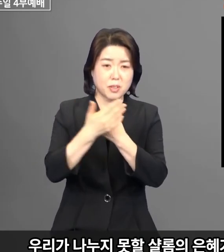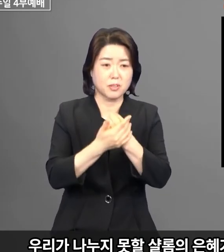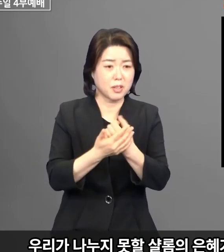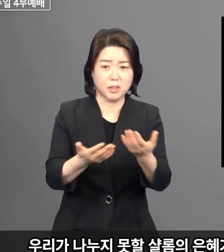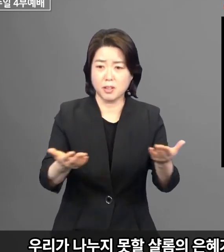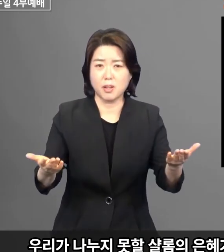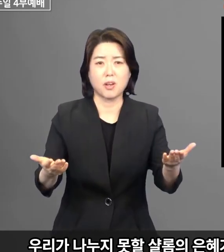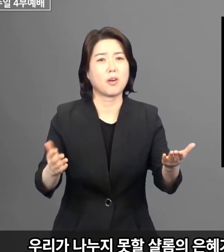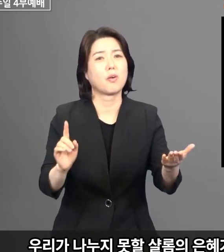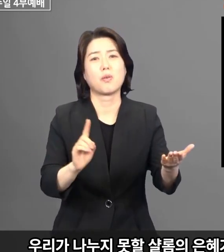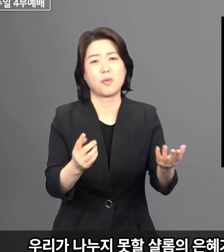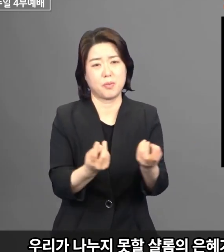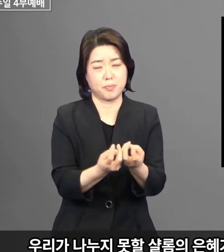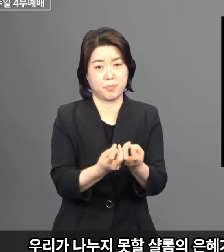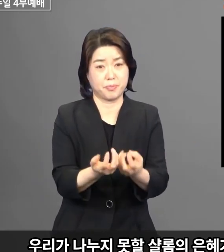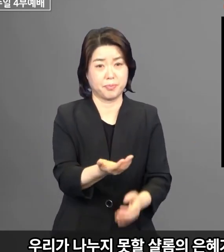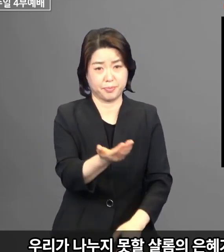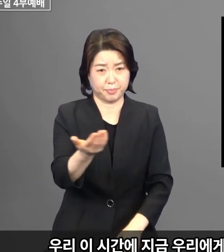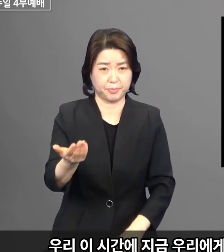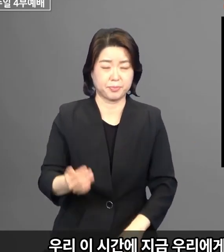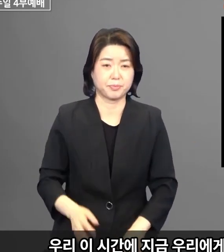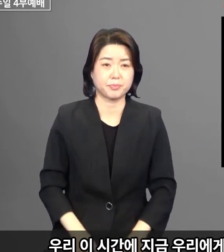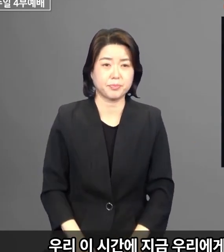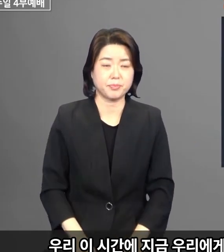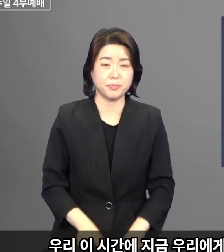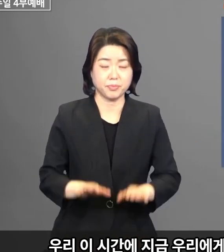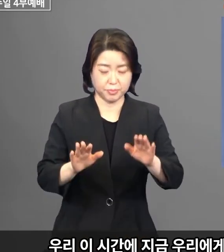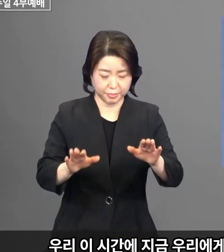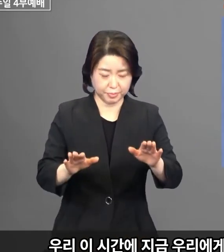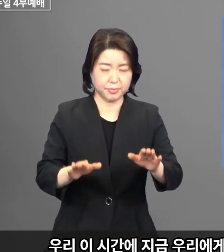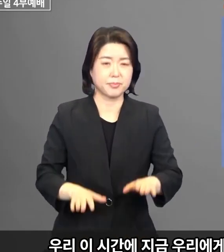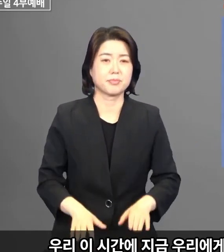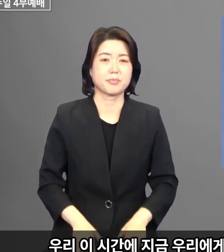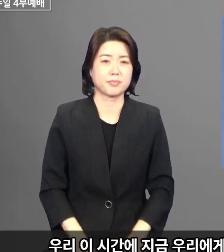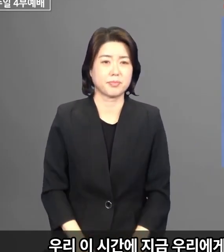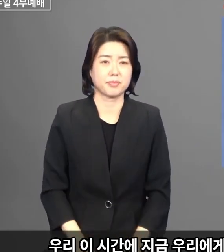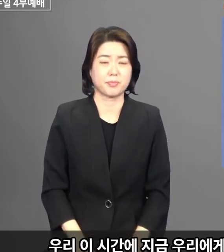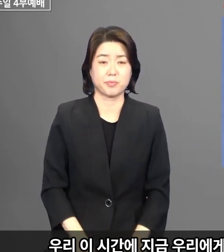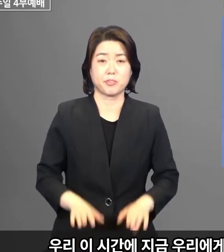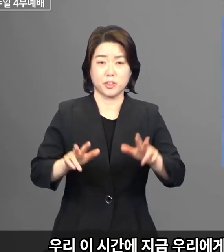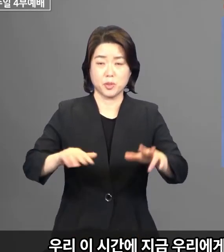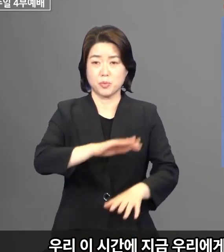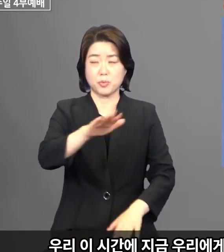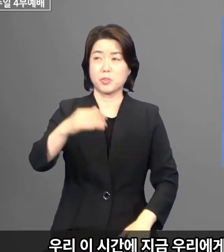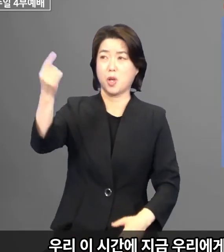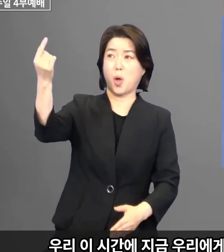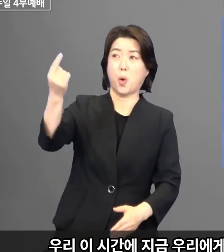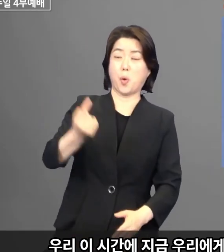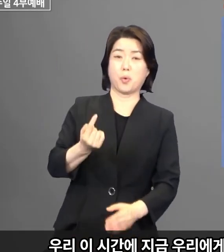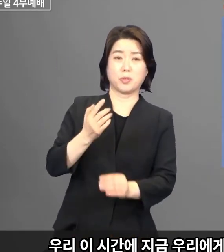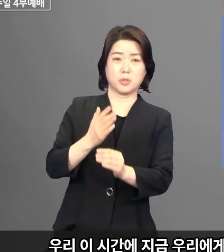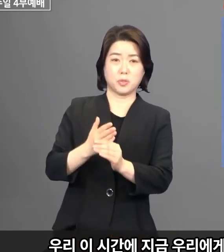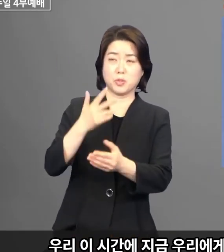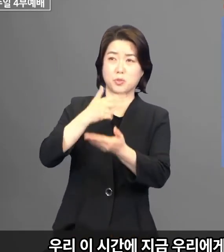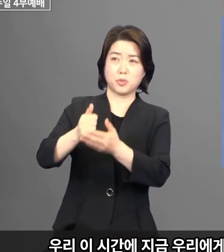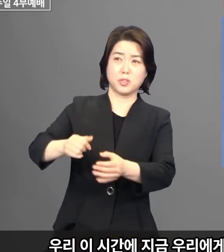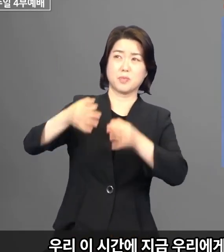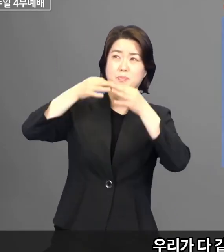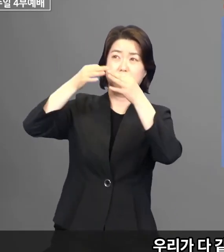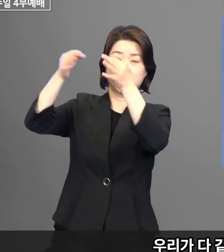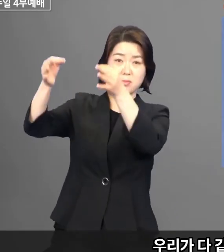없습니다. 여러분, 우리 이 시간에 지금 우리에게 오고 계시는 주님